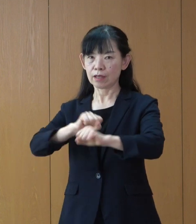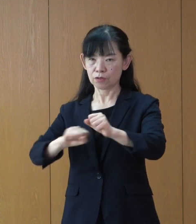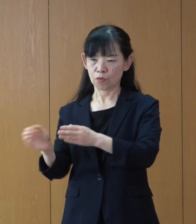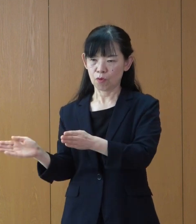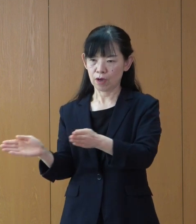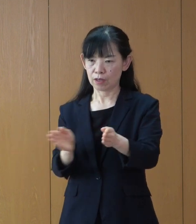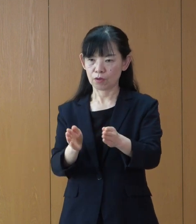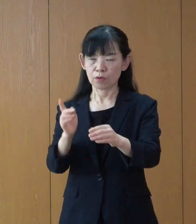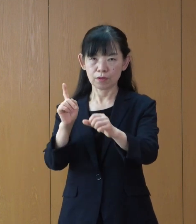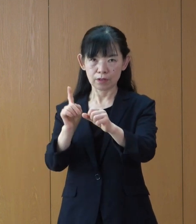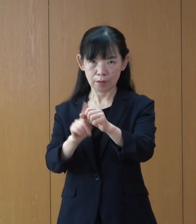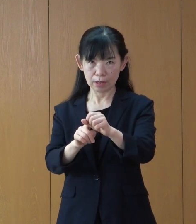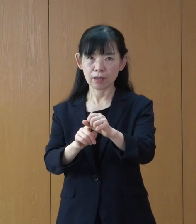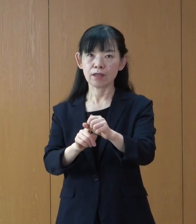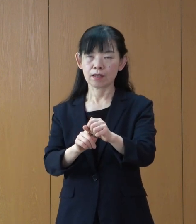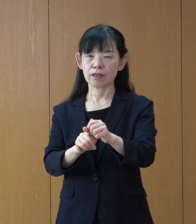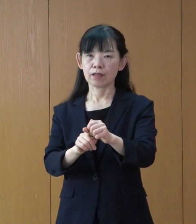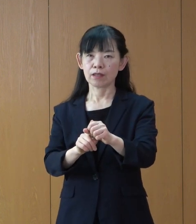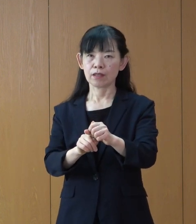ため